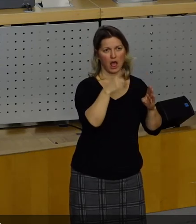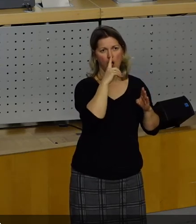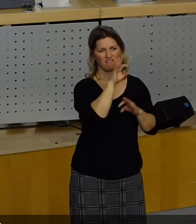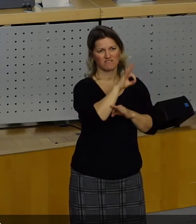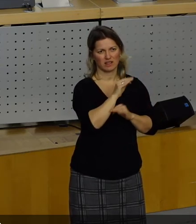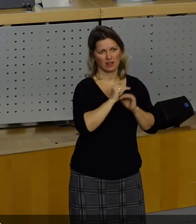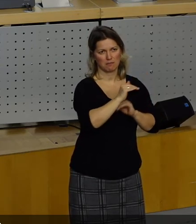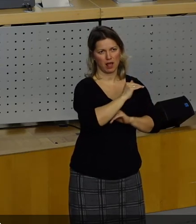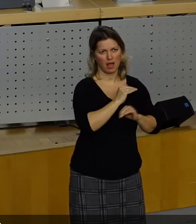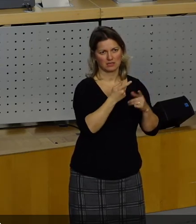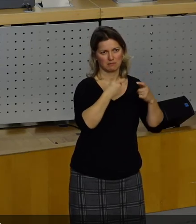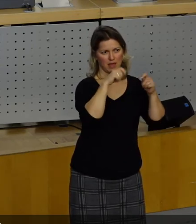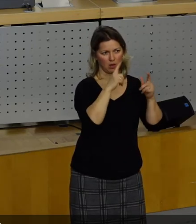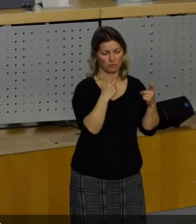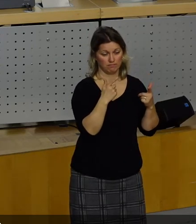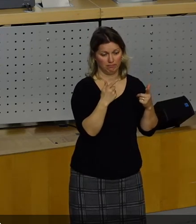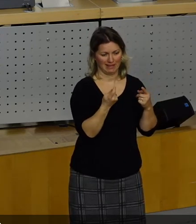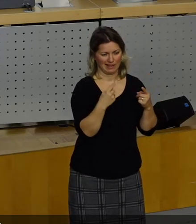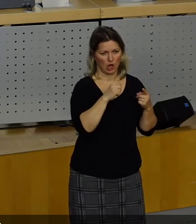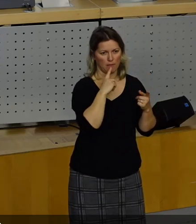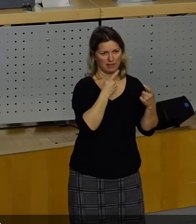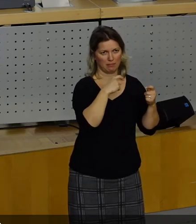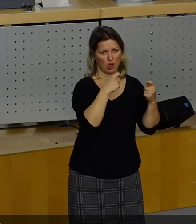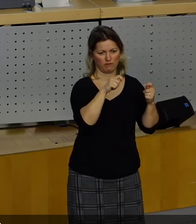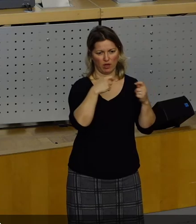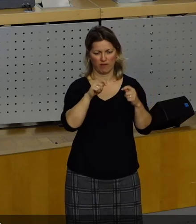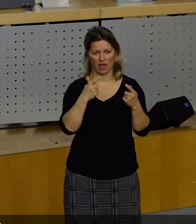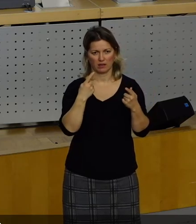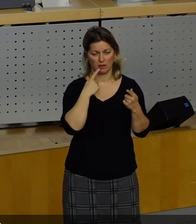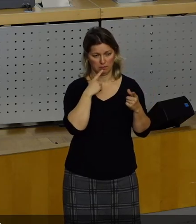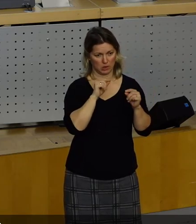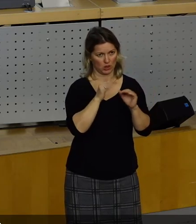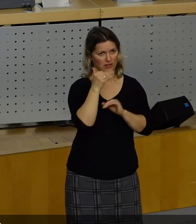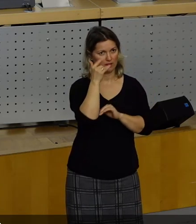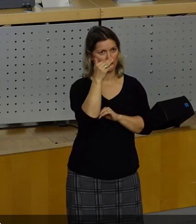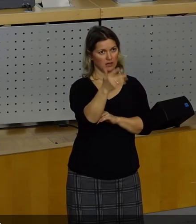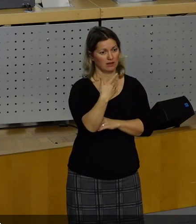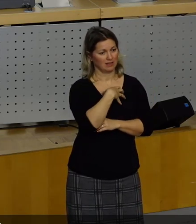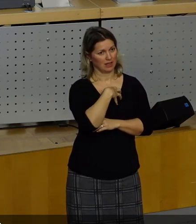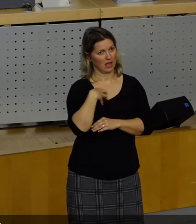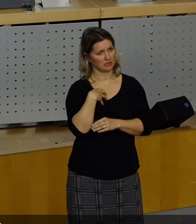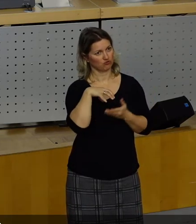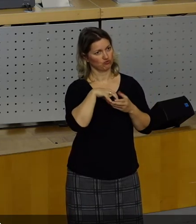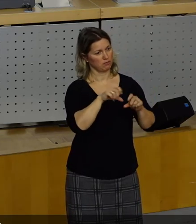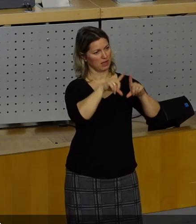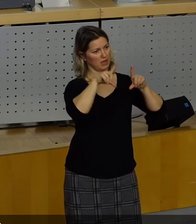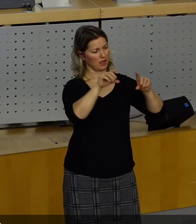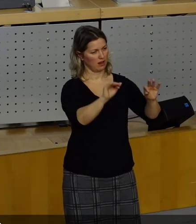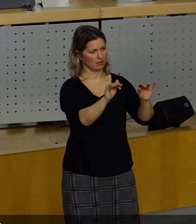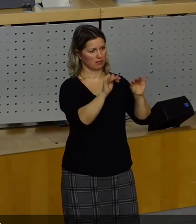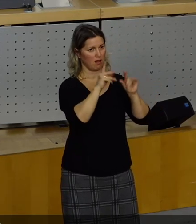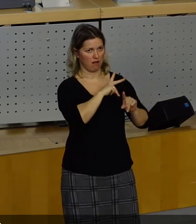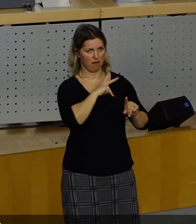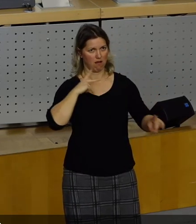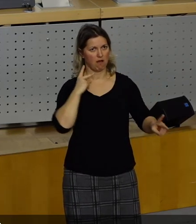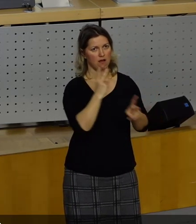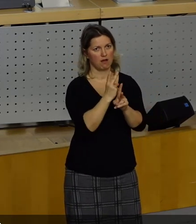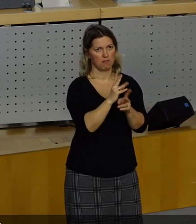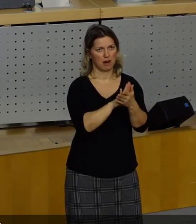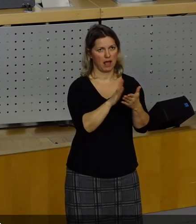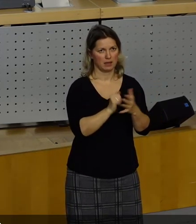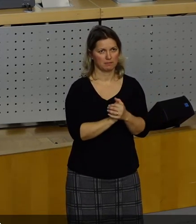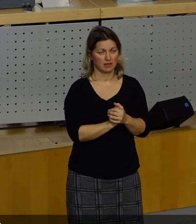Ferdinandplatzes entstehen Bauwerke, die das Stadtbild Dresdens für eine sehr lange Zeit prägen werden. Die Architektur unserer Stadt ist vor